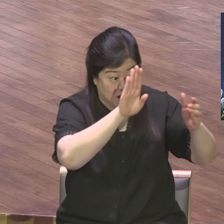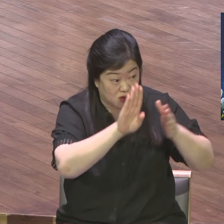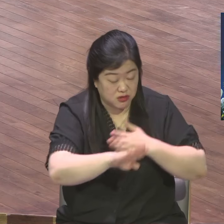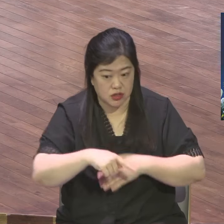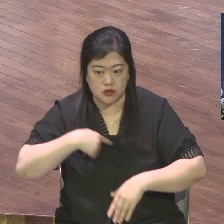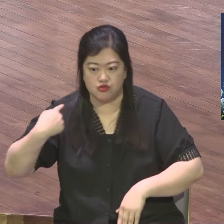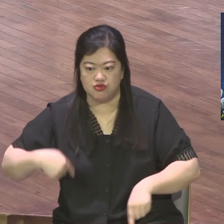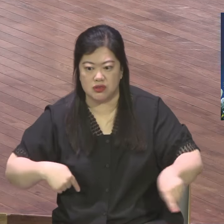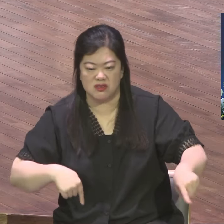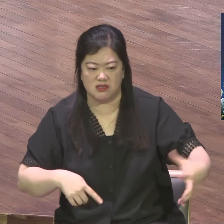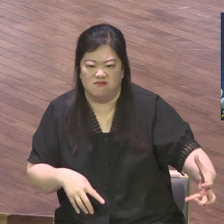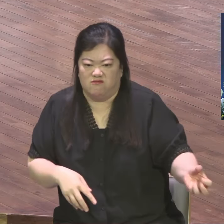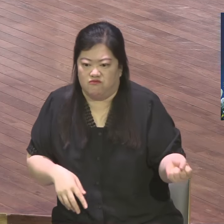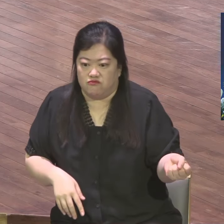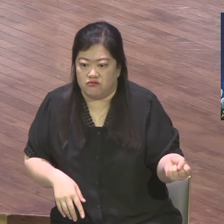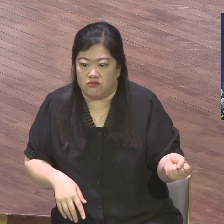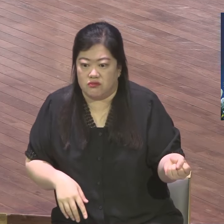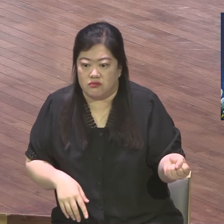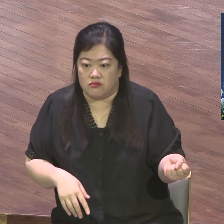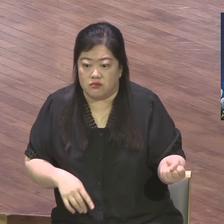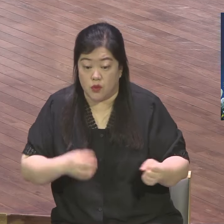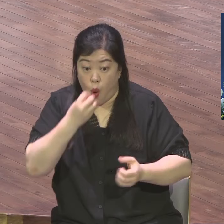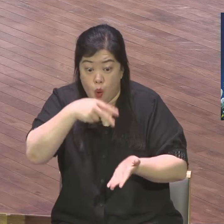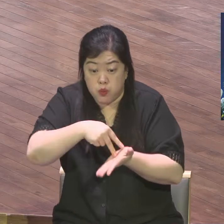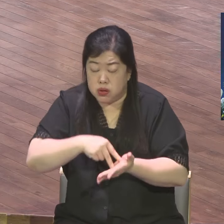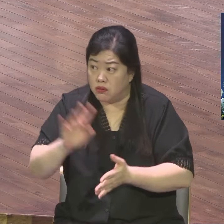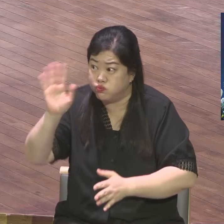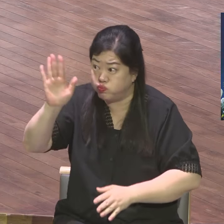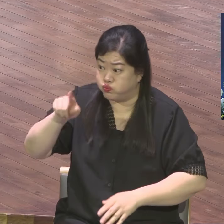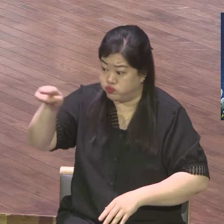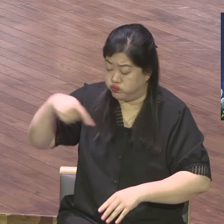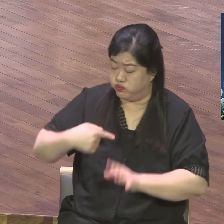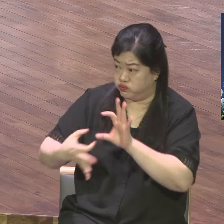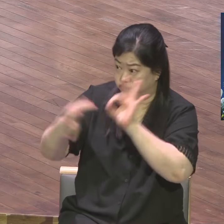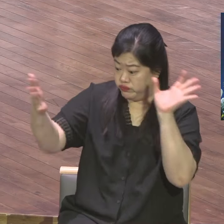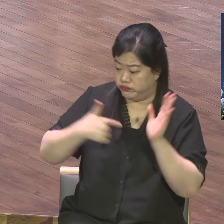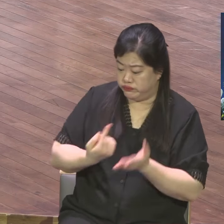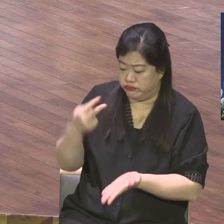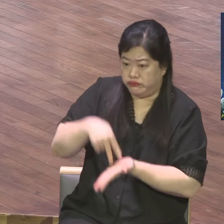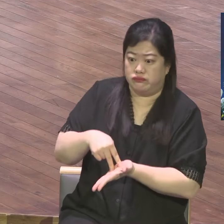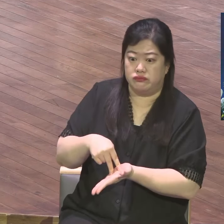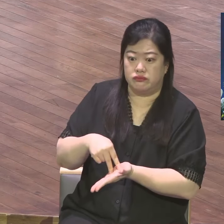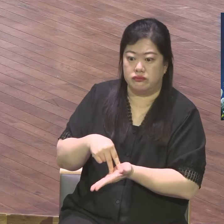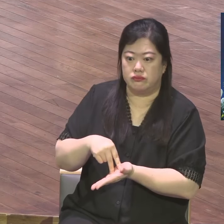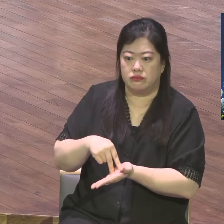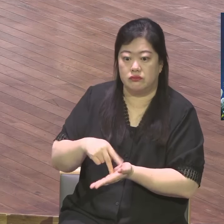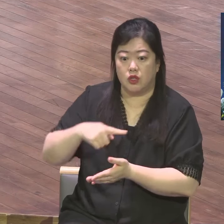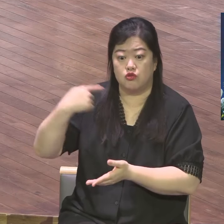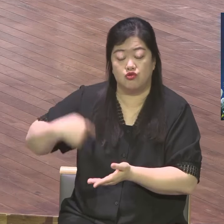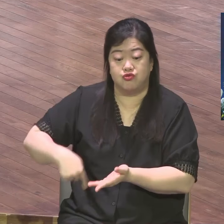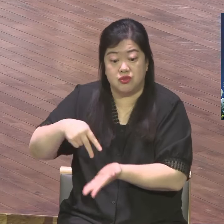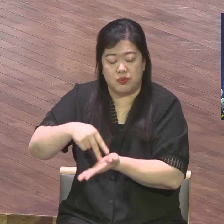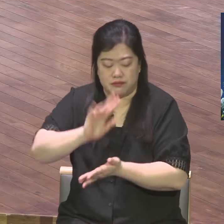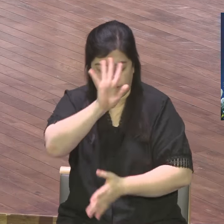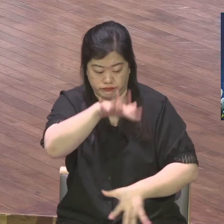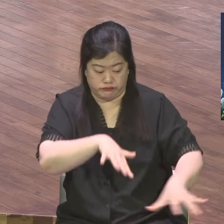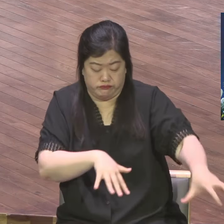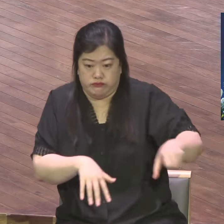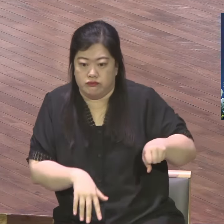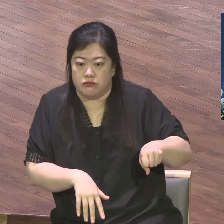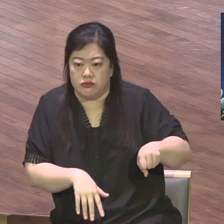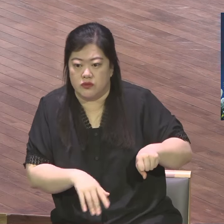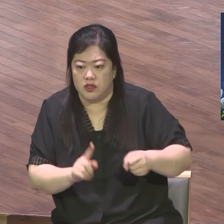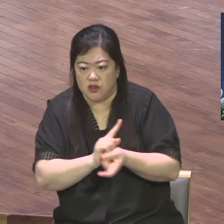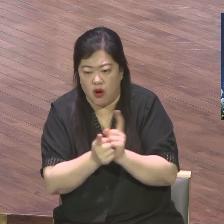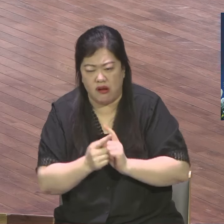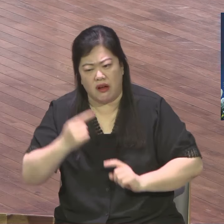중국이 많이 어려워졌습니다. 세계 금융도시입니다. 세계 모든 무역